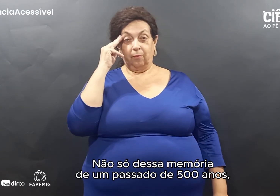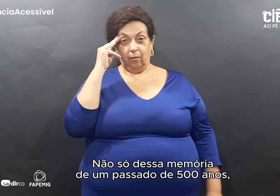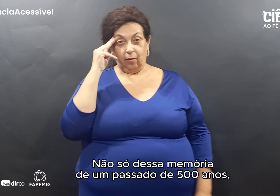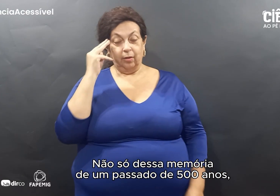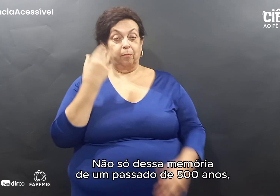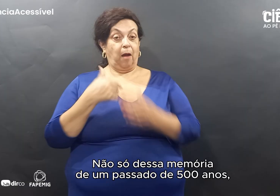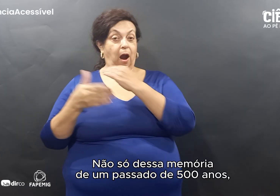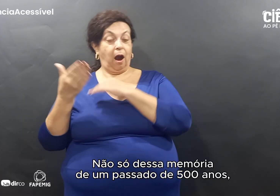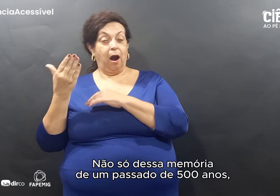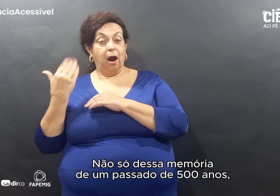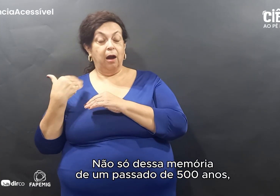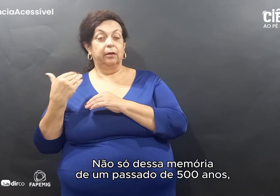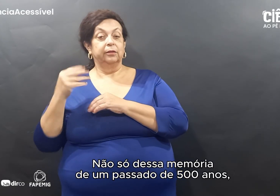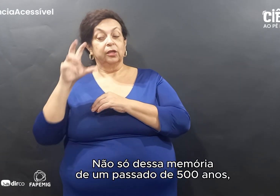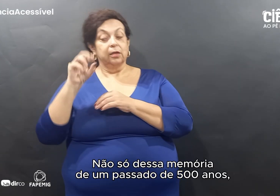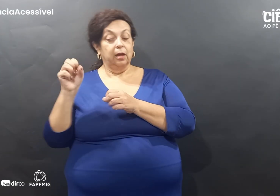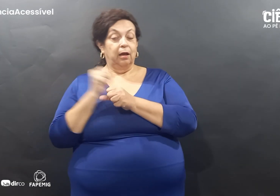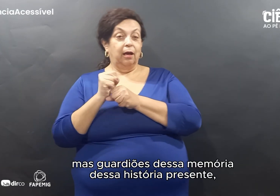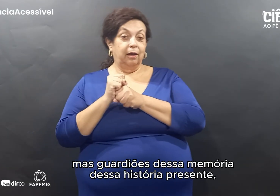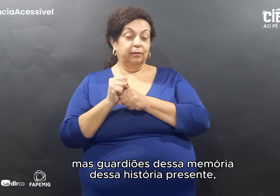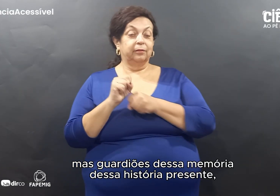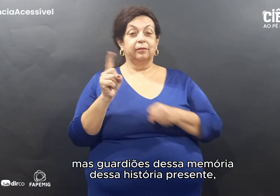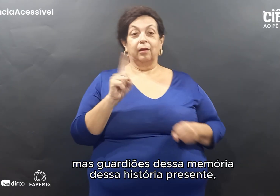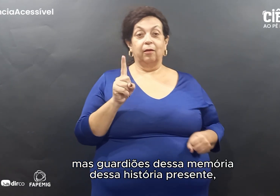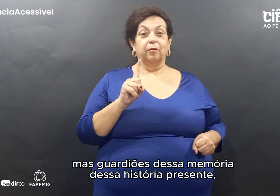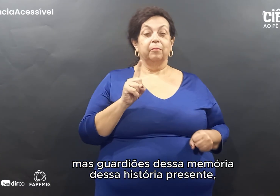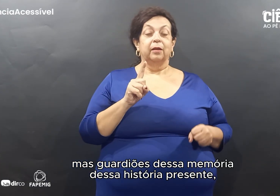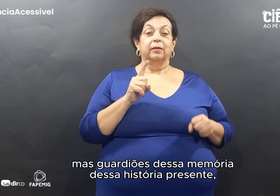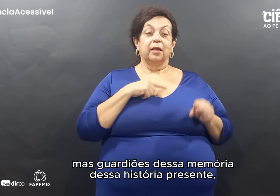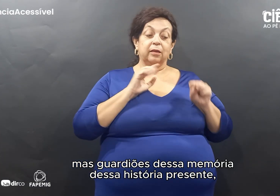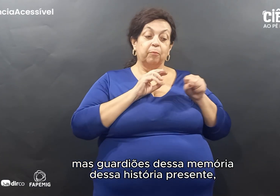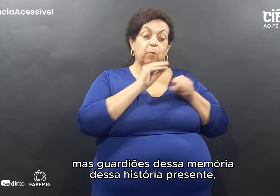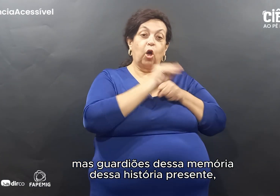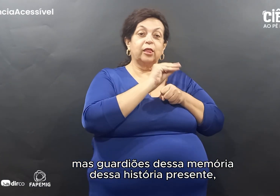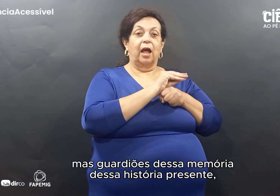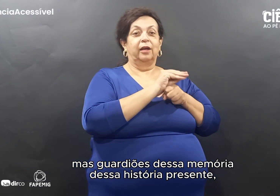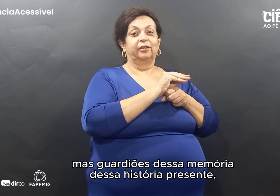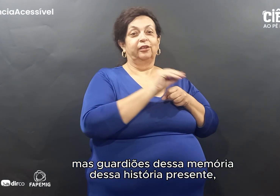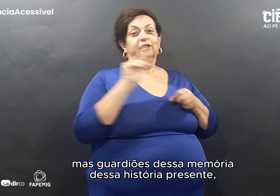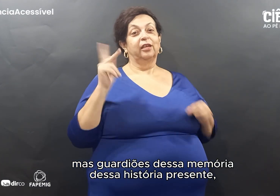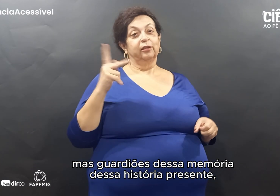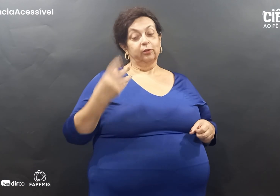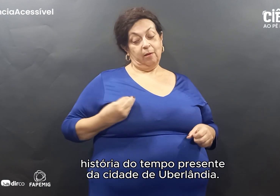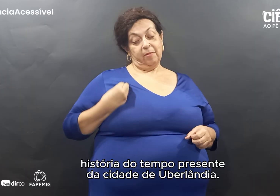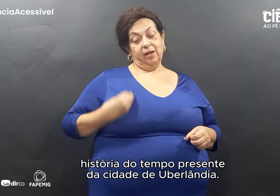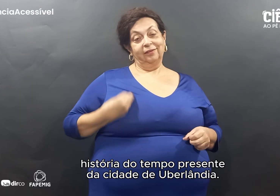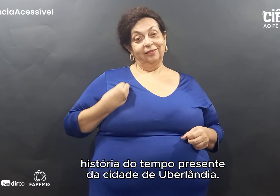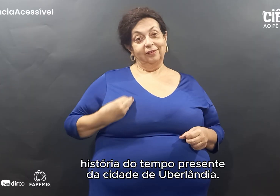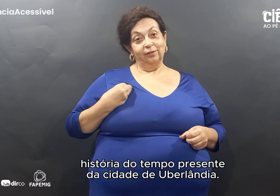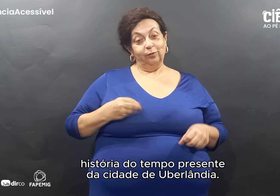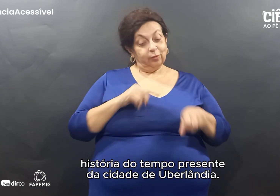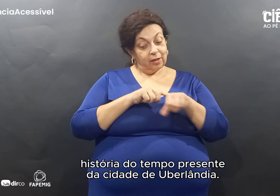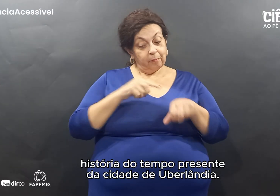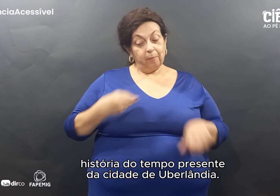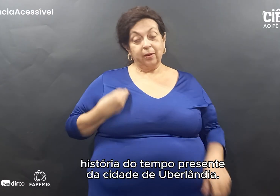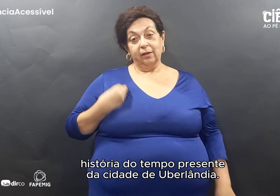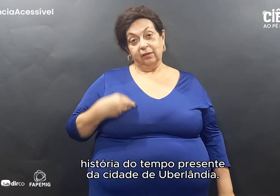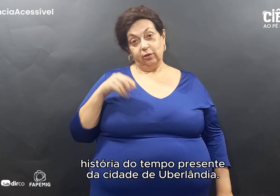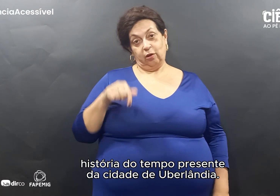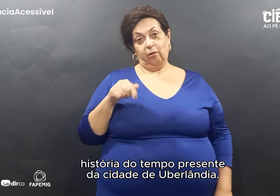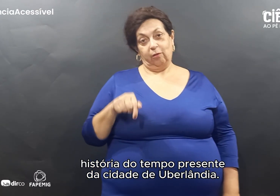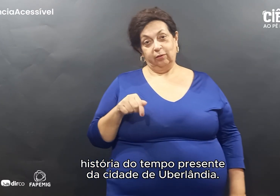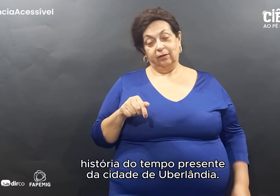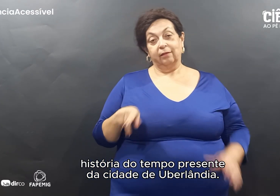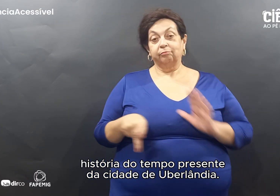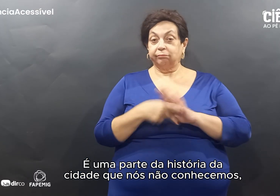de um passado, né, de 500 anos, mas guardiões dessa memória, dessa história presente, história do tempo presente